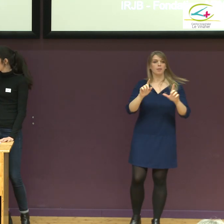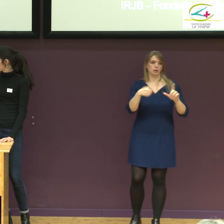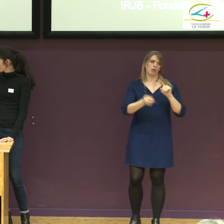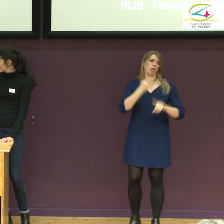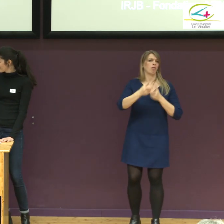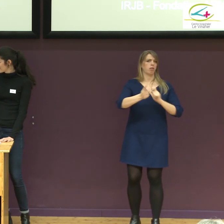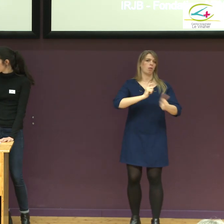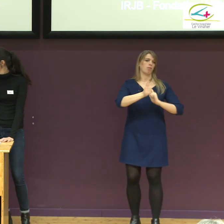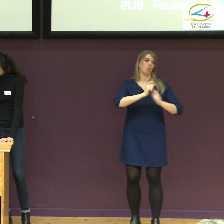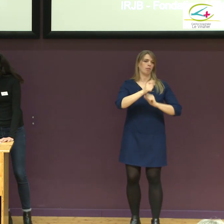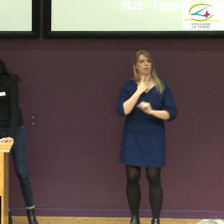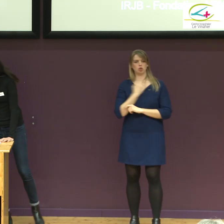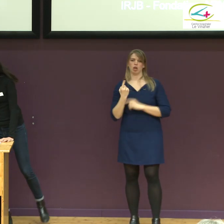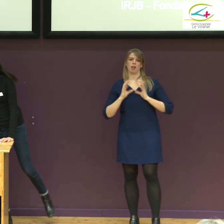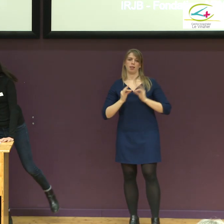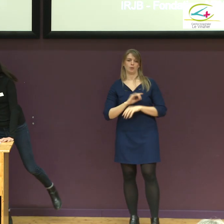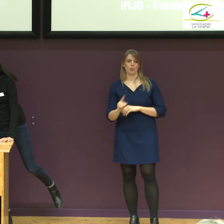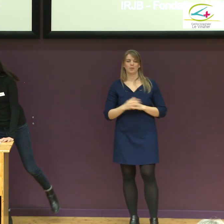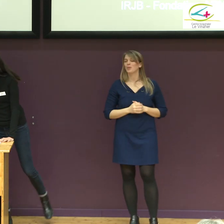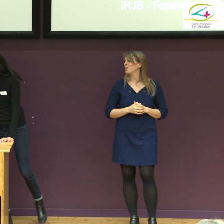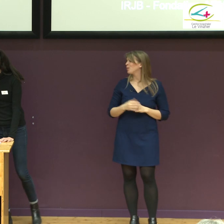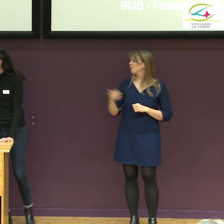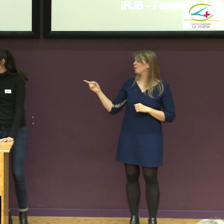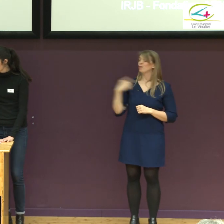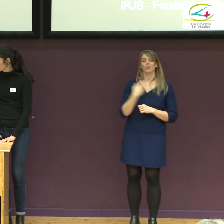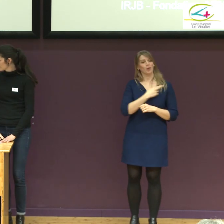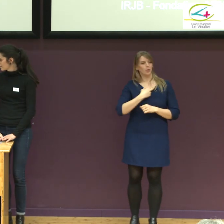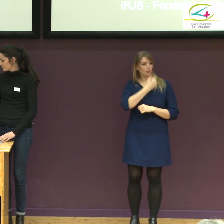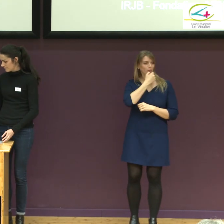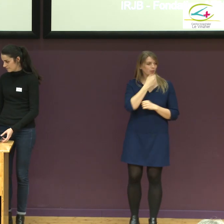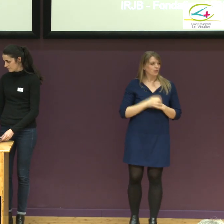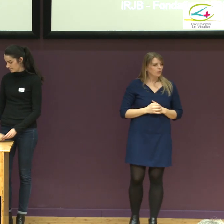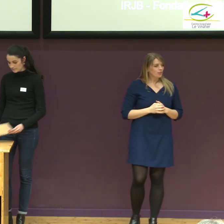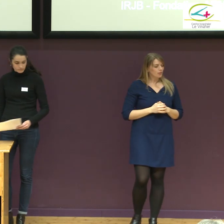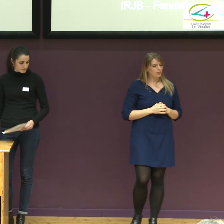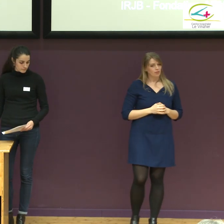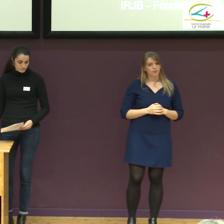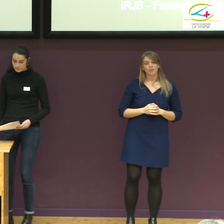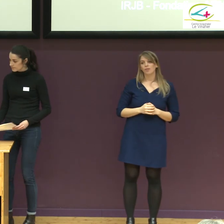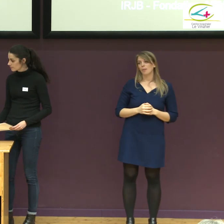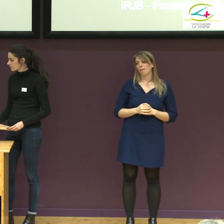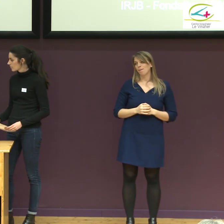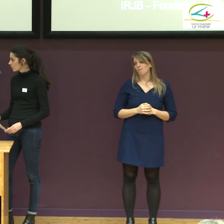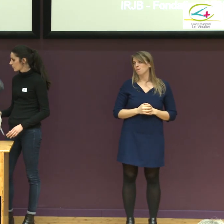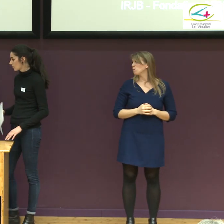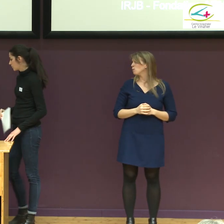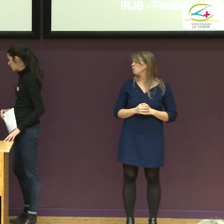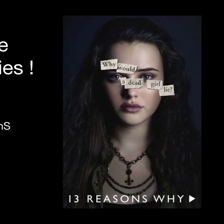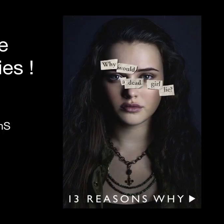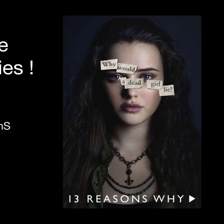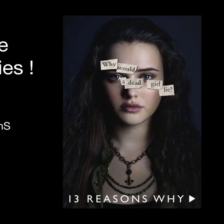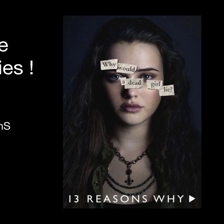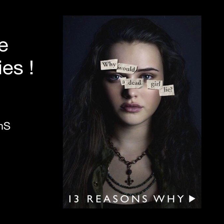interactifs. Bon, je reprends la parole. Alors juste pour introduire, j'ai mis